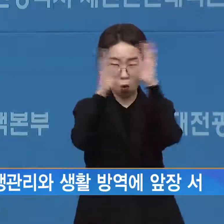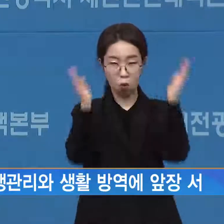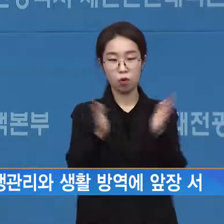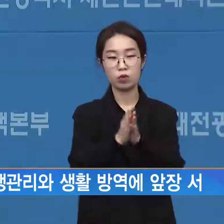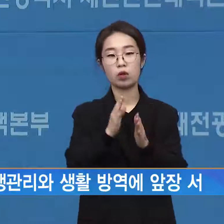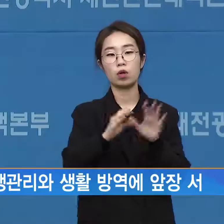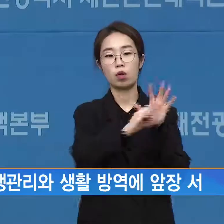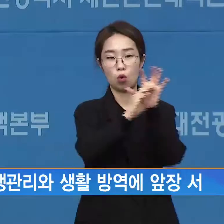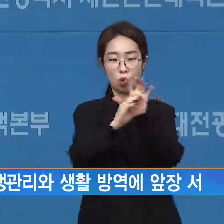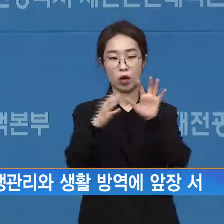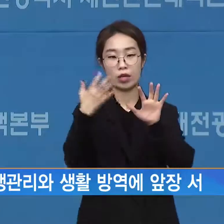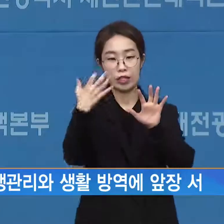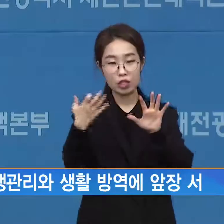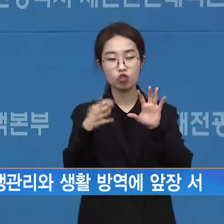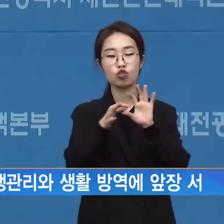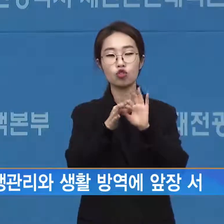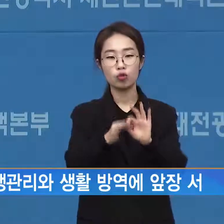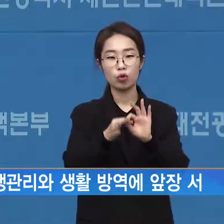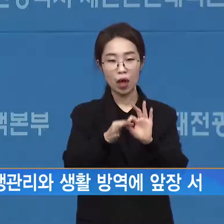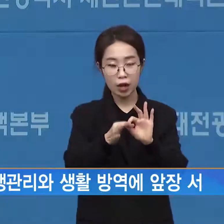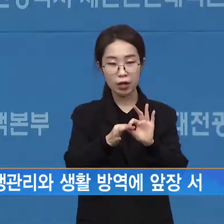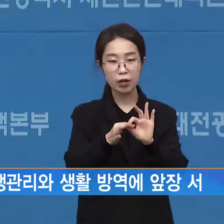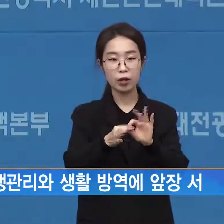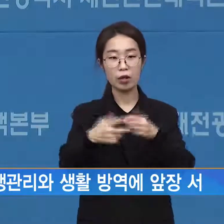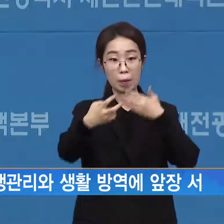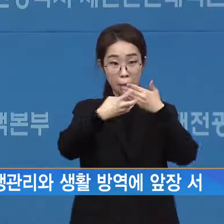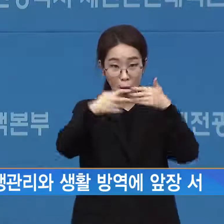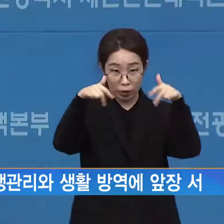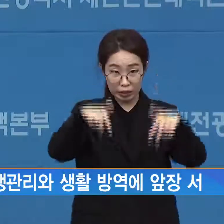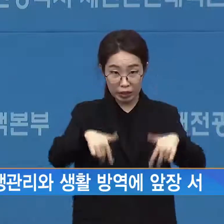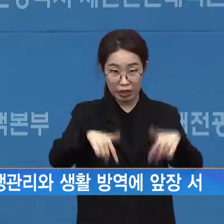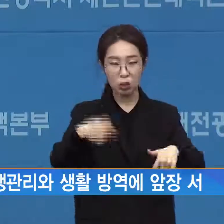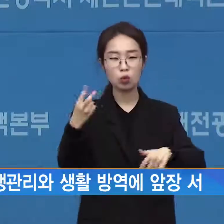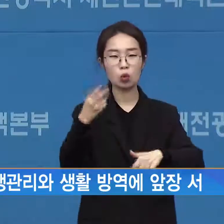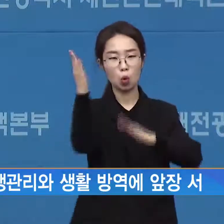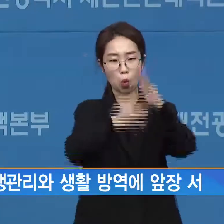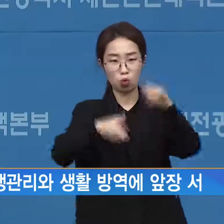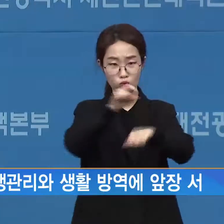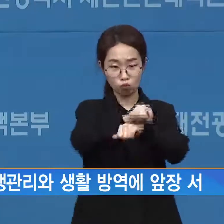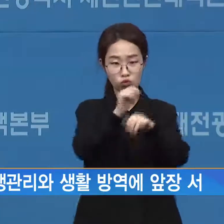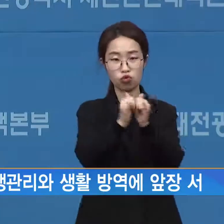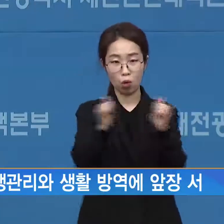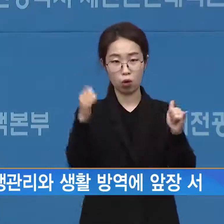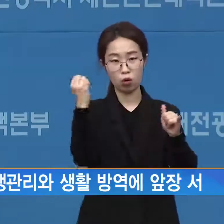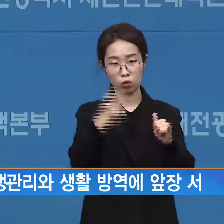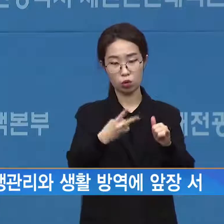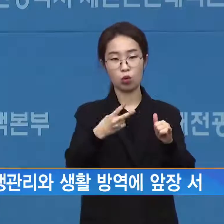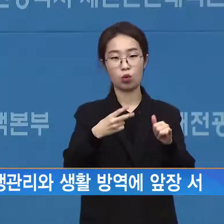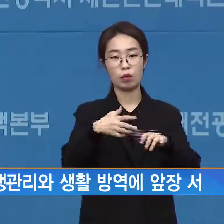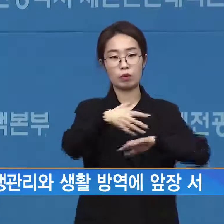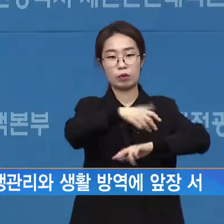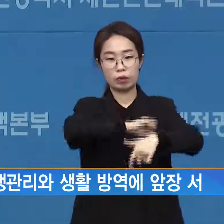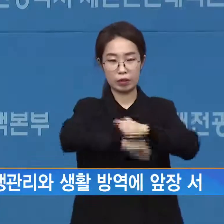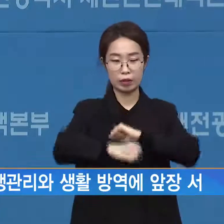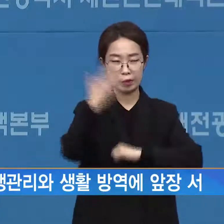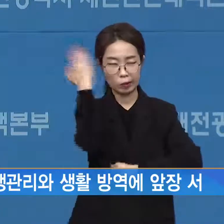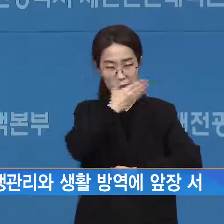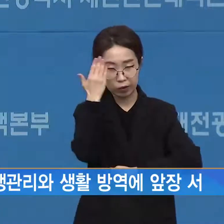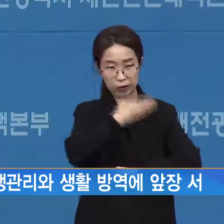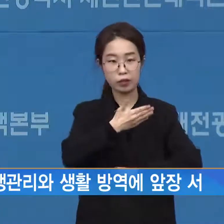코로나19 최전선에서 사투를 벌이는 의료진과 공무원의 헌신, 그리고 자발적